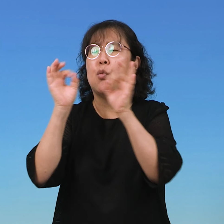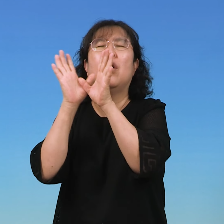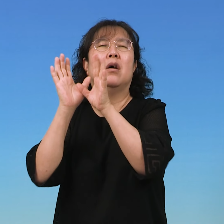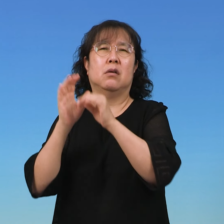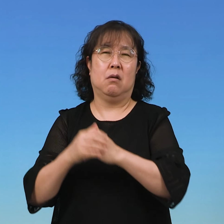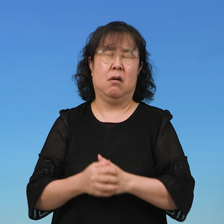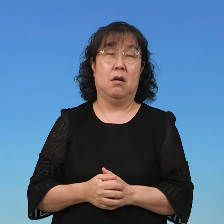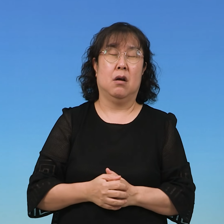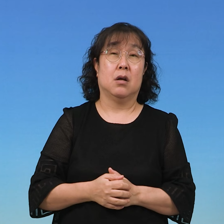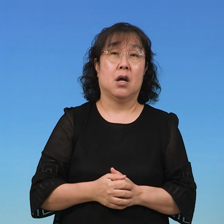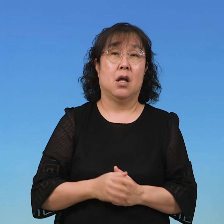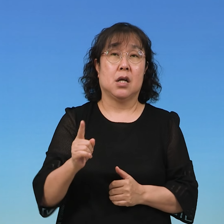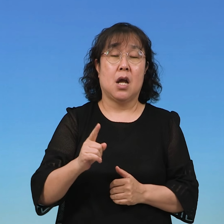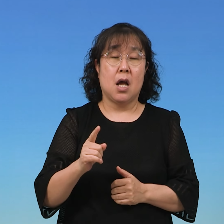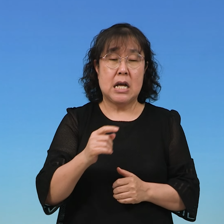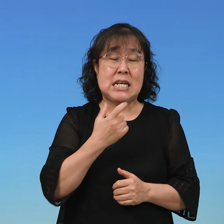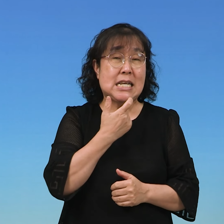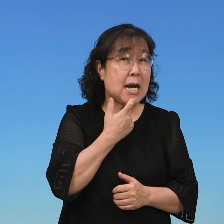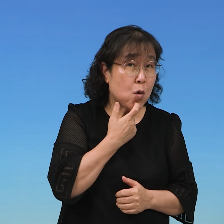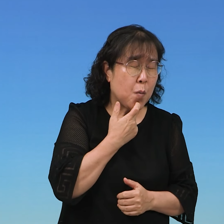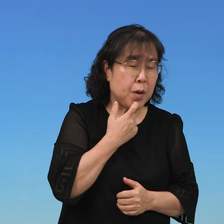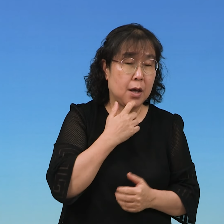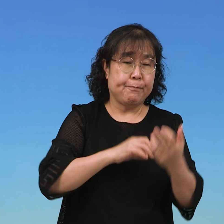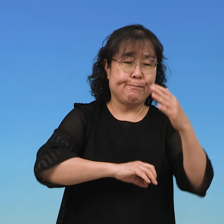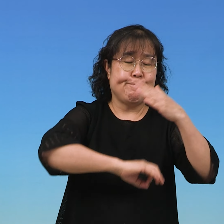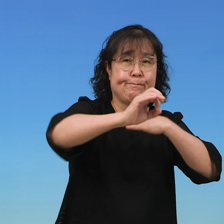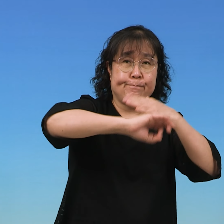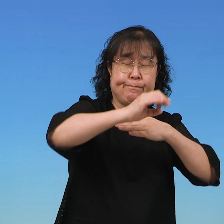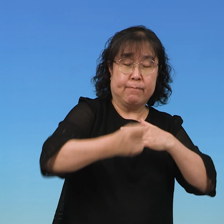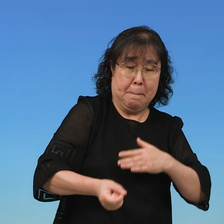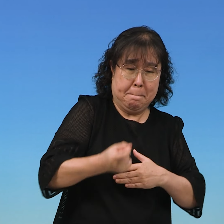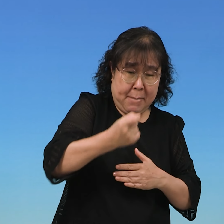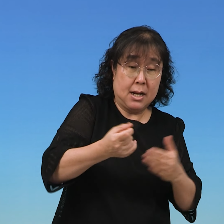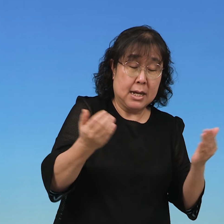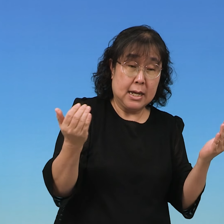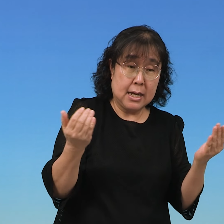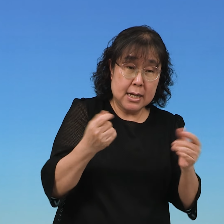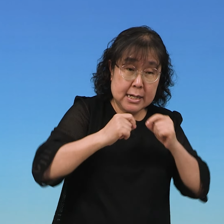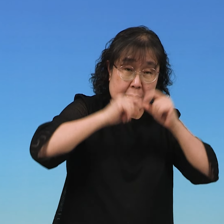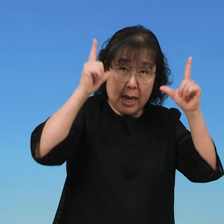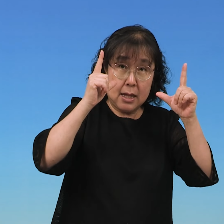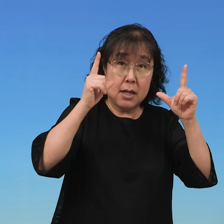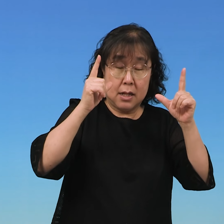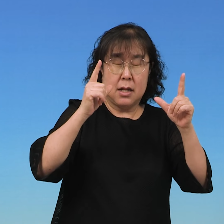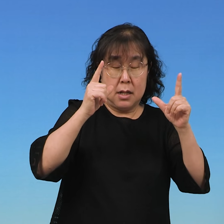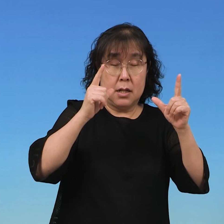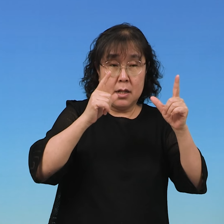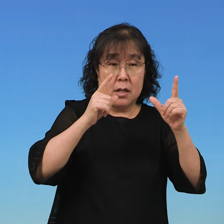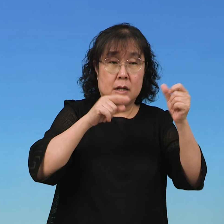의욕이 회복이 된 거예요. 빈 광야예요. 아무것도 없습니다. 뭔 할 일이 있겠냐고요.